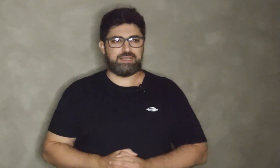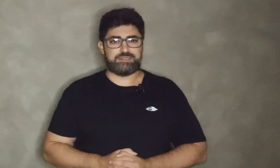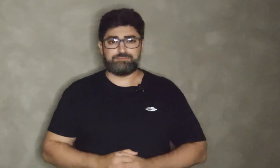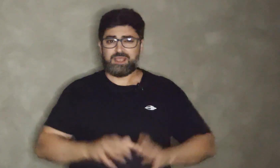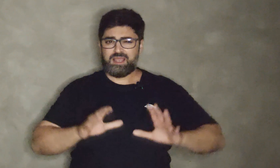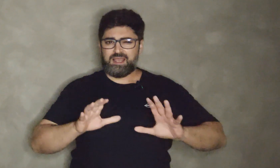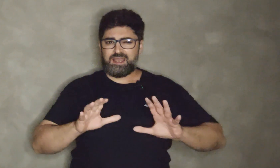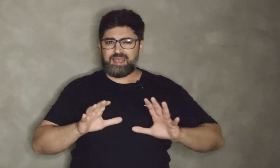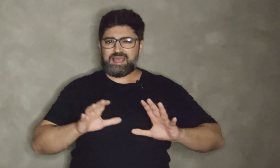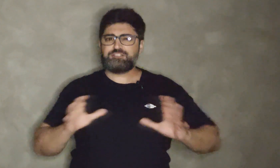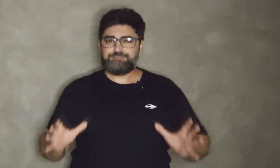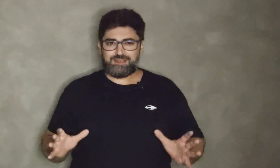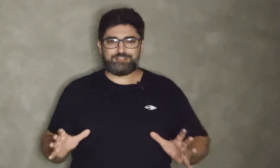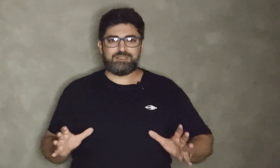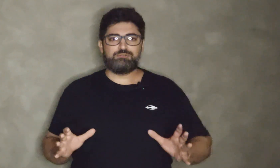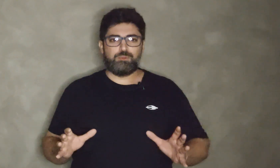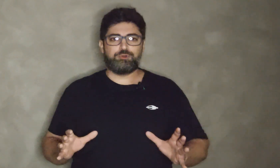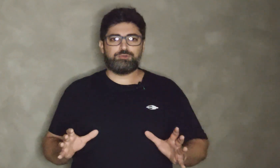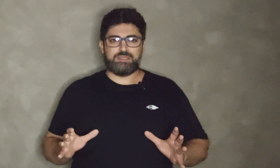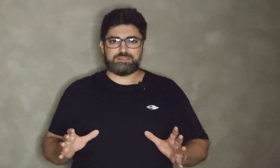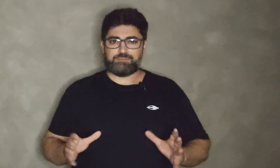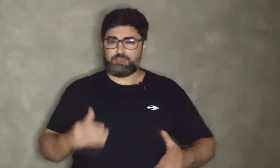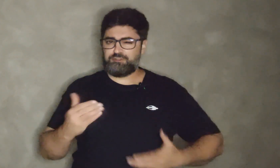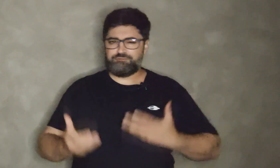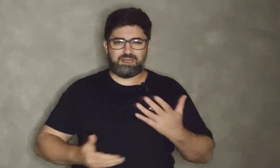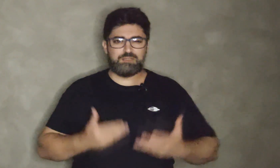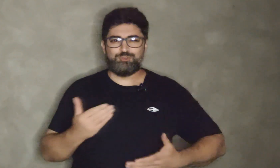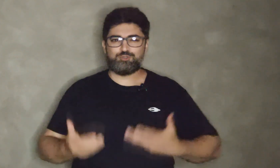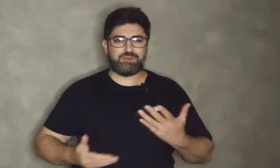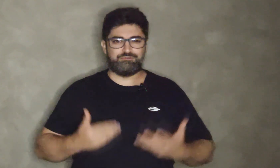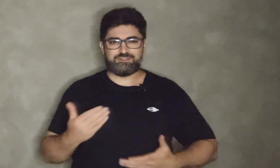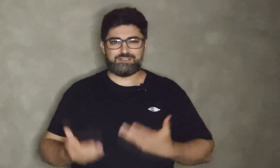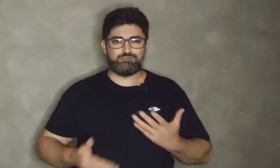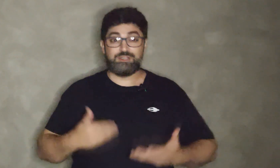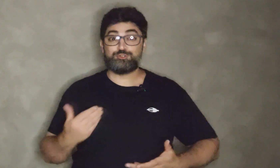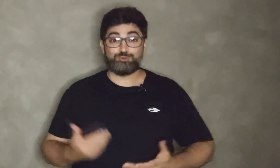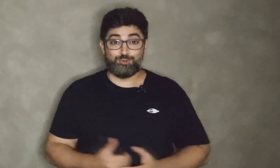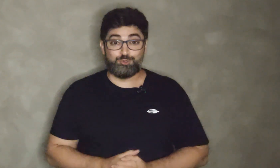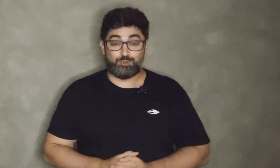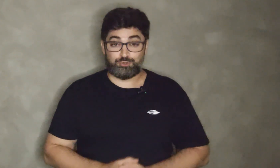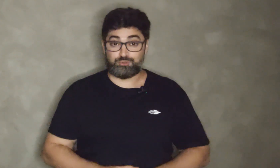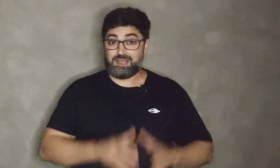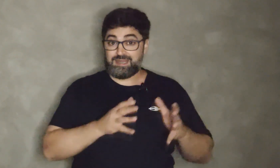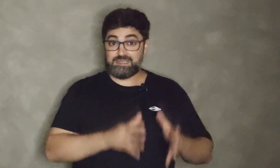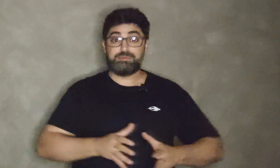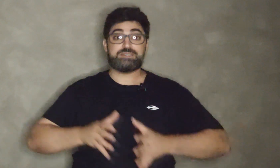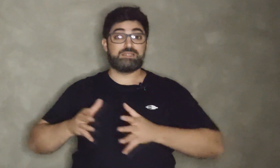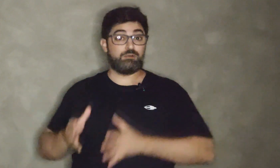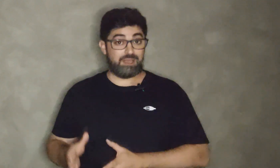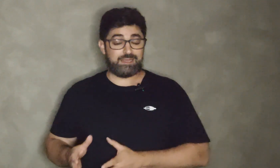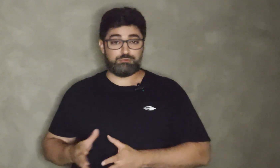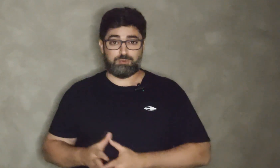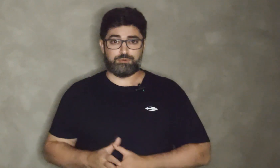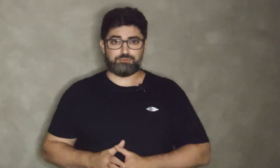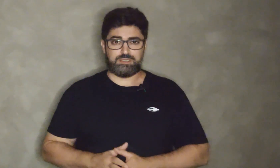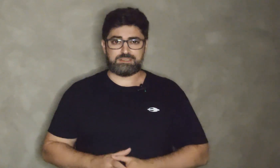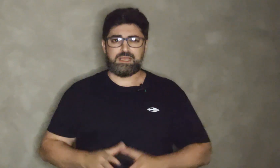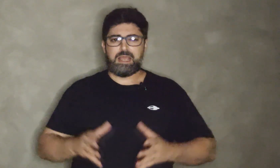sinais. É diferente da língua portuguesa. Eu venho falando isso para vocês durante todo o curso. Libras não é língua portuguesa.